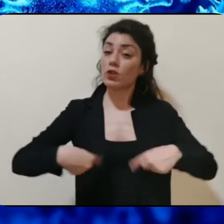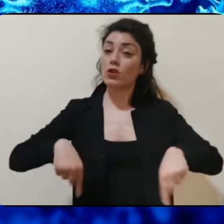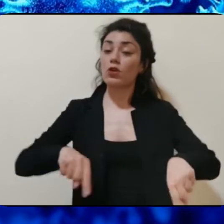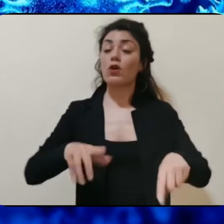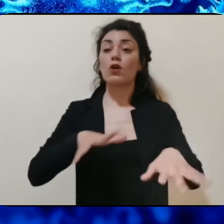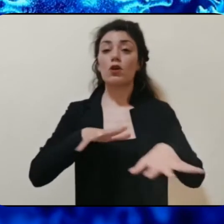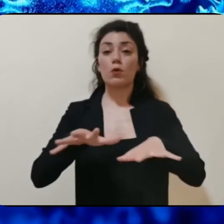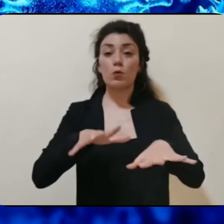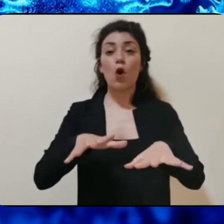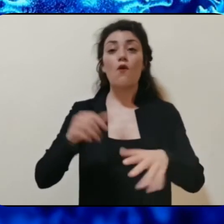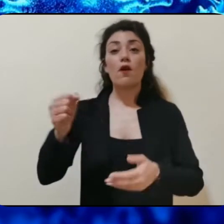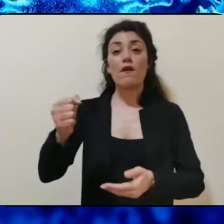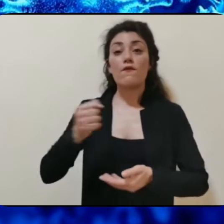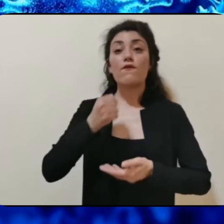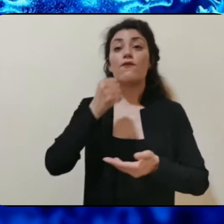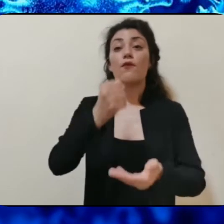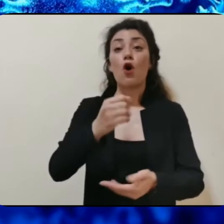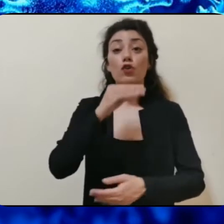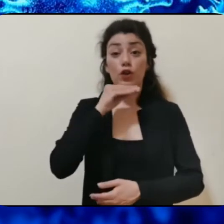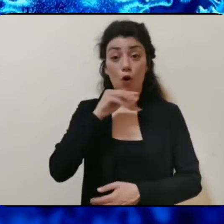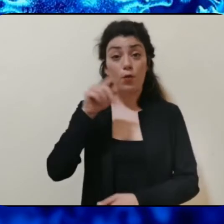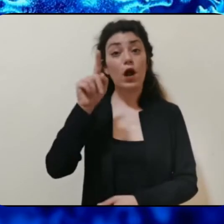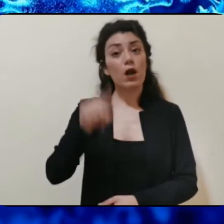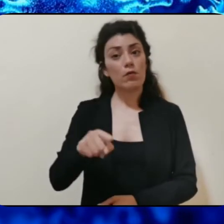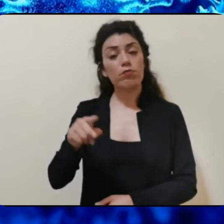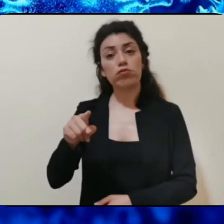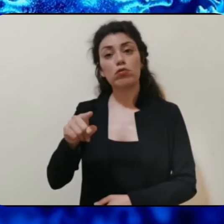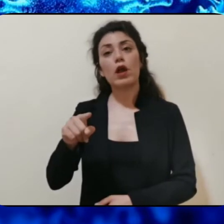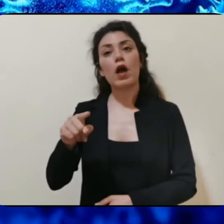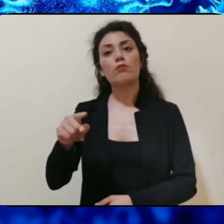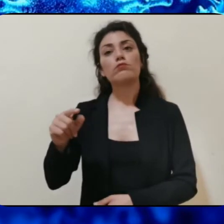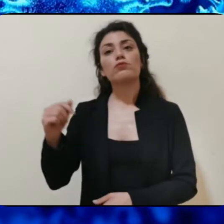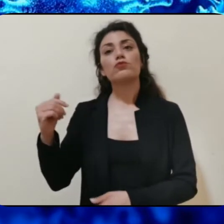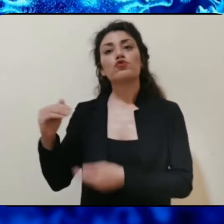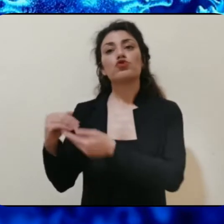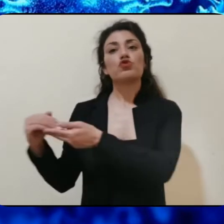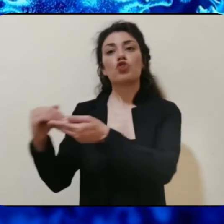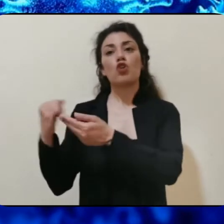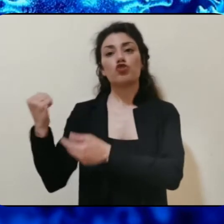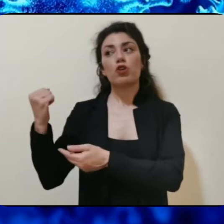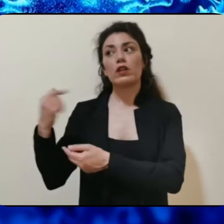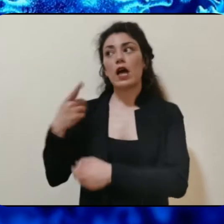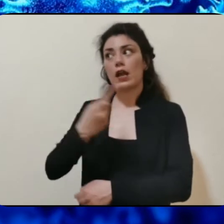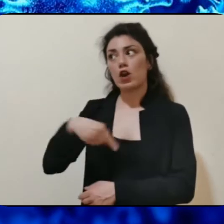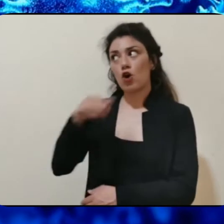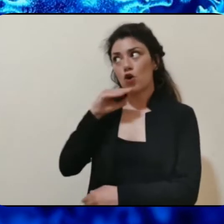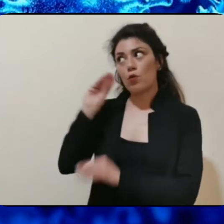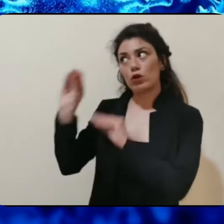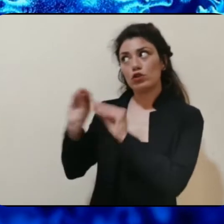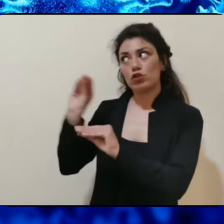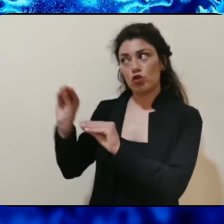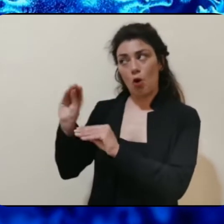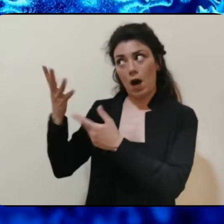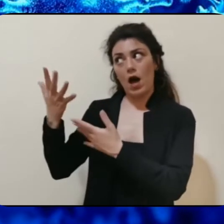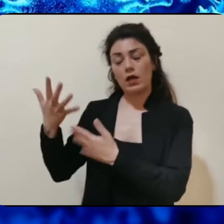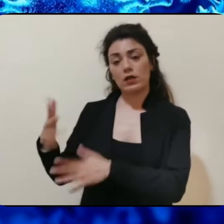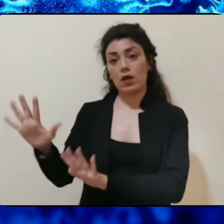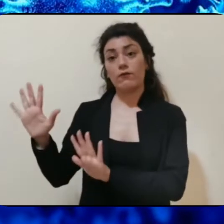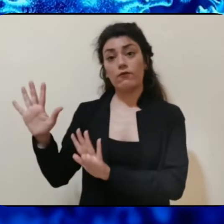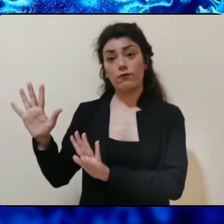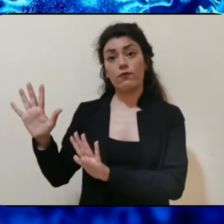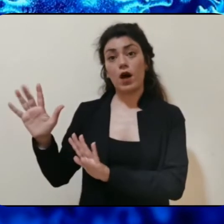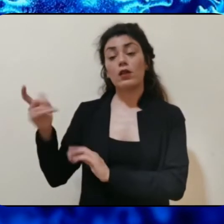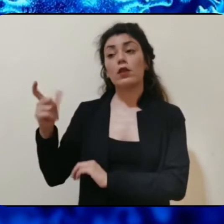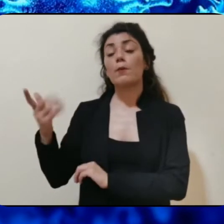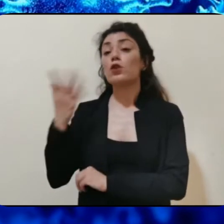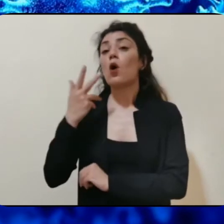anche lavorando sia con fondi comunali ma anche con fondi del distretto sociosanitario che i comuni hanno richiesto pro quota